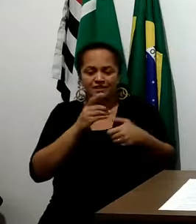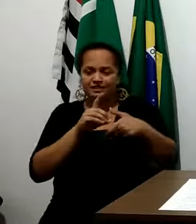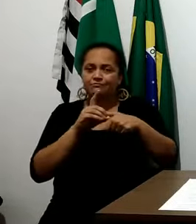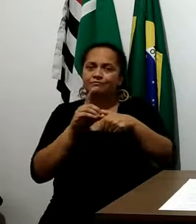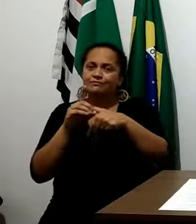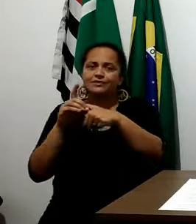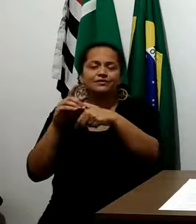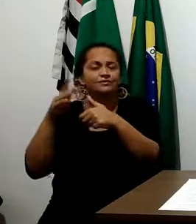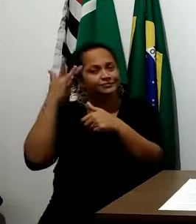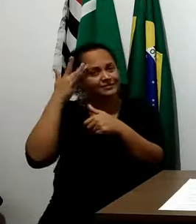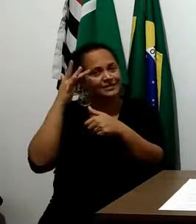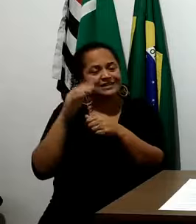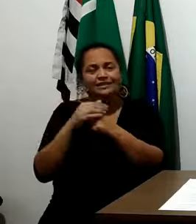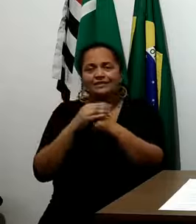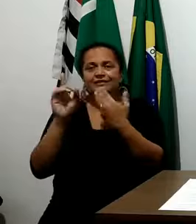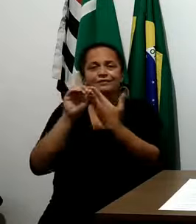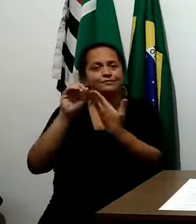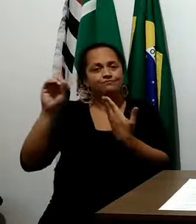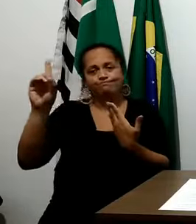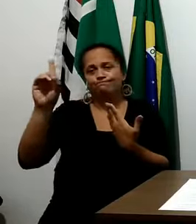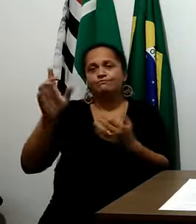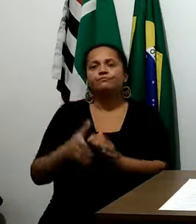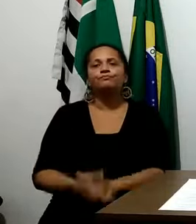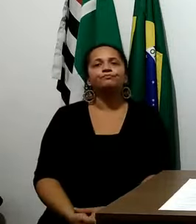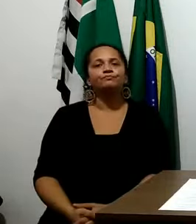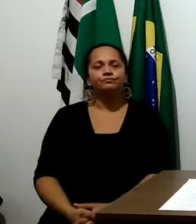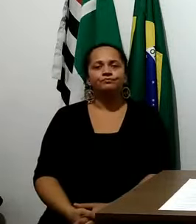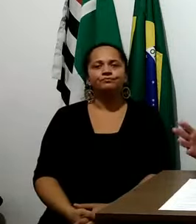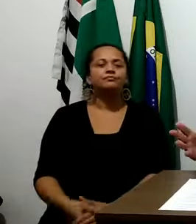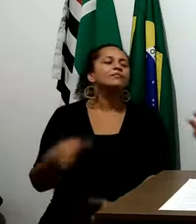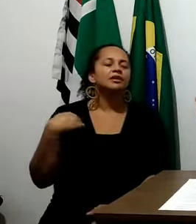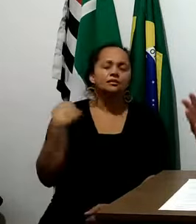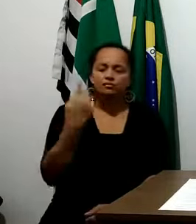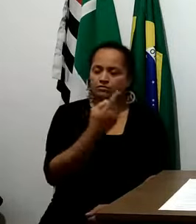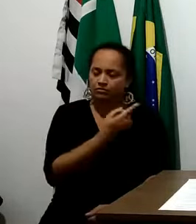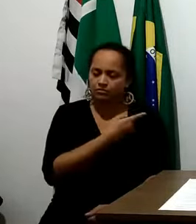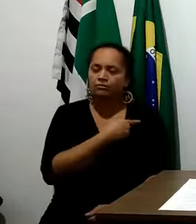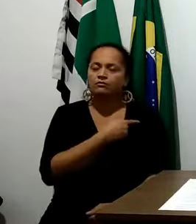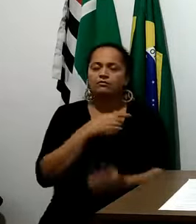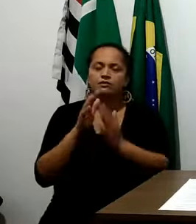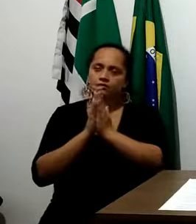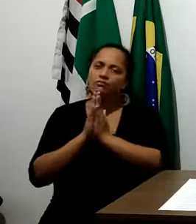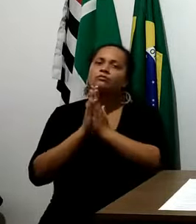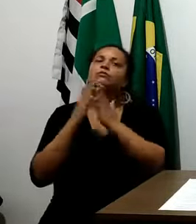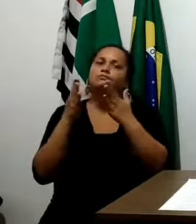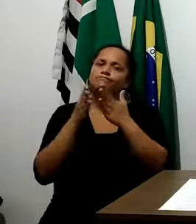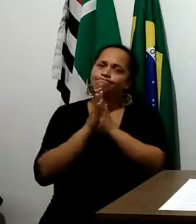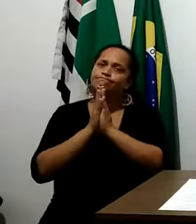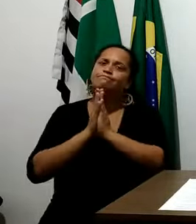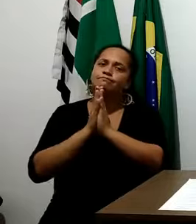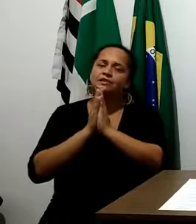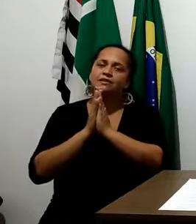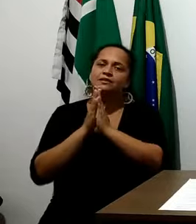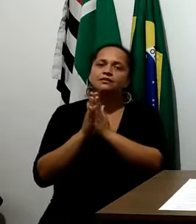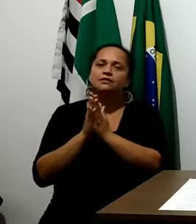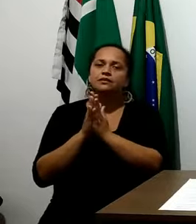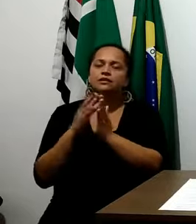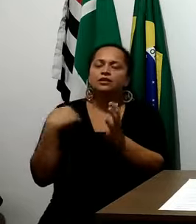vida. E aí, que os nossos momentos de oração, que os nossos